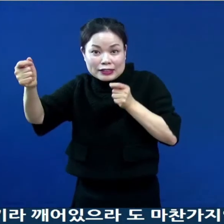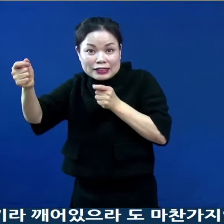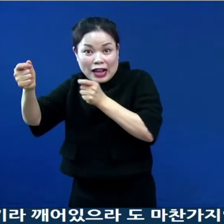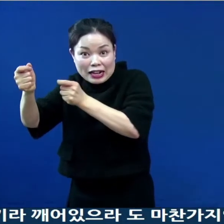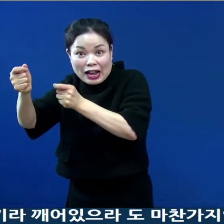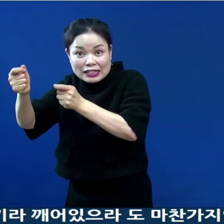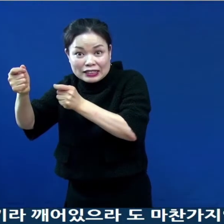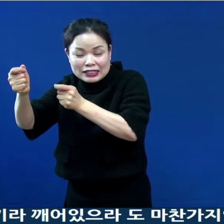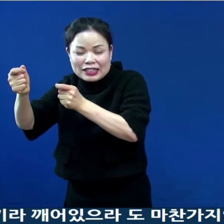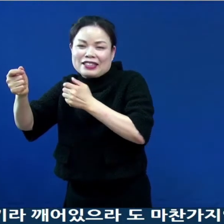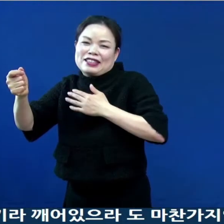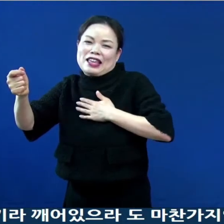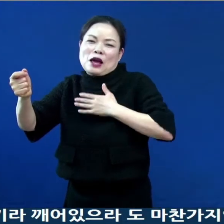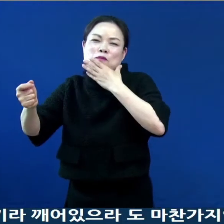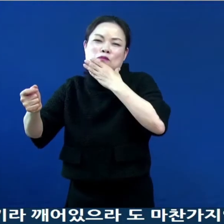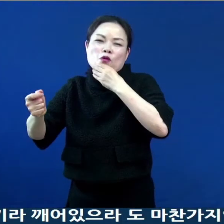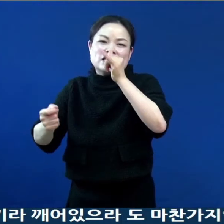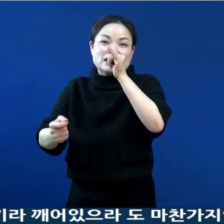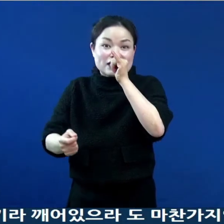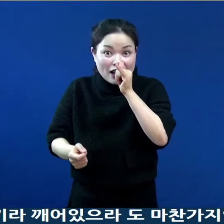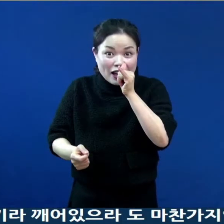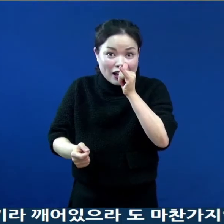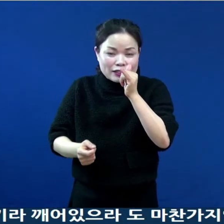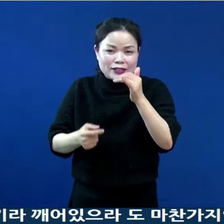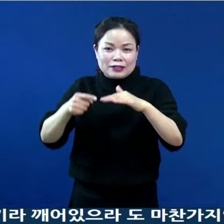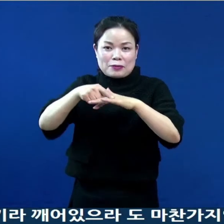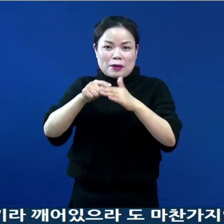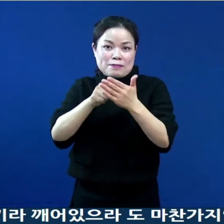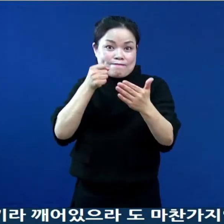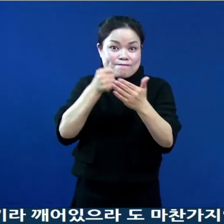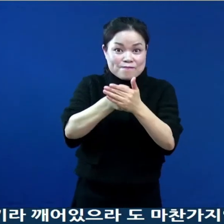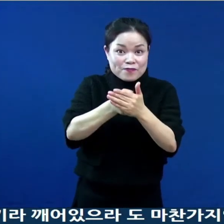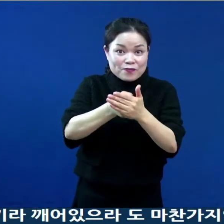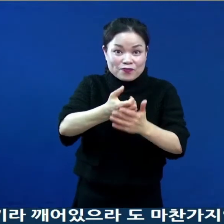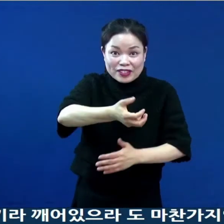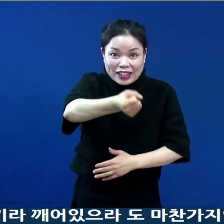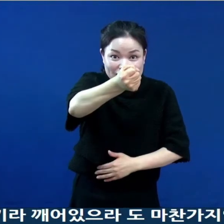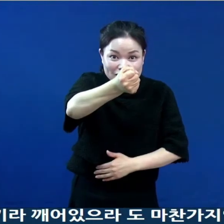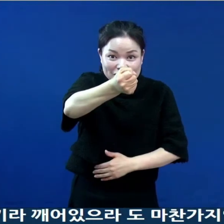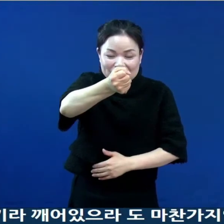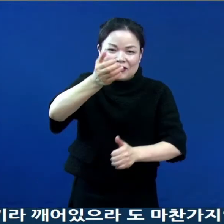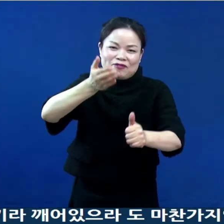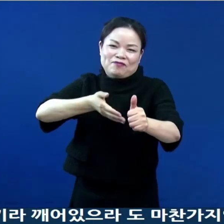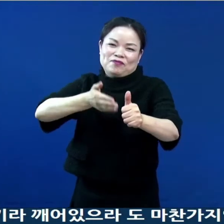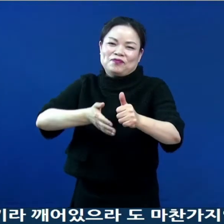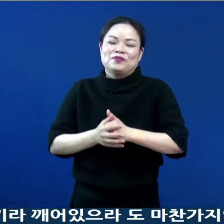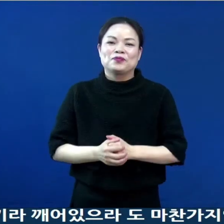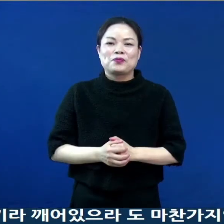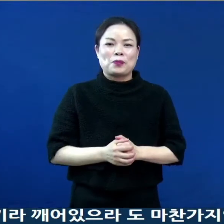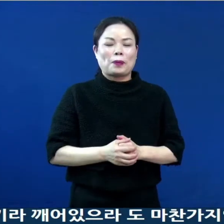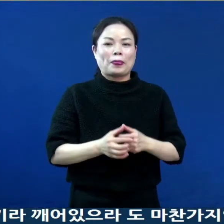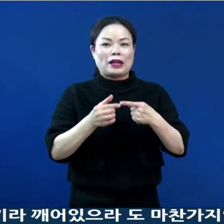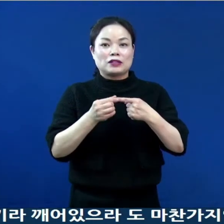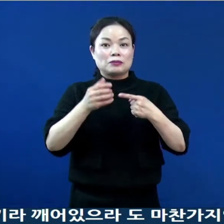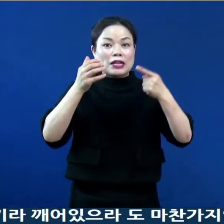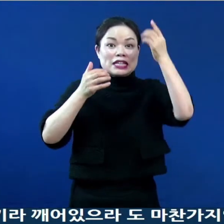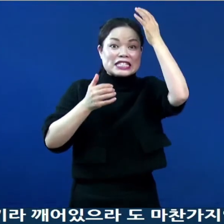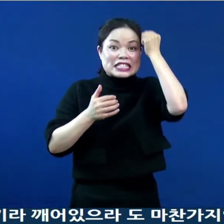가는 것, 이것이 내게 복이니라, 이런 결단을 갖는 시간이 되어보기를 소망합니다. 첫째,